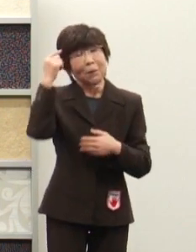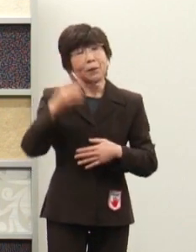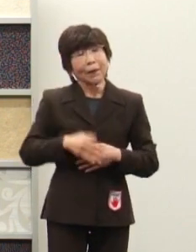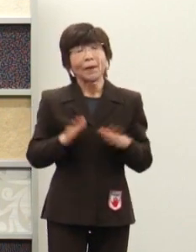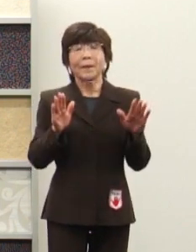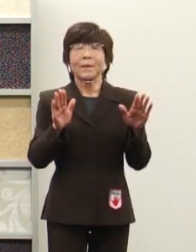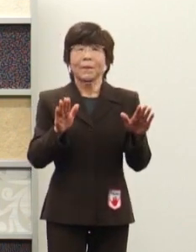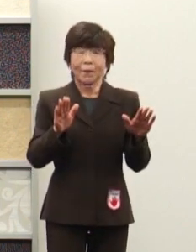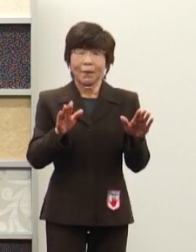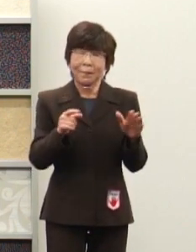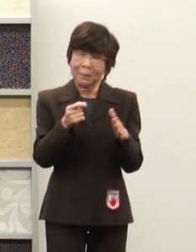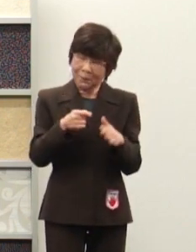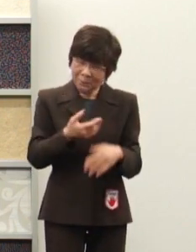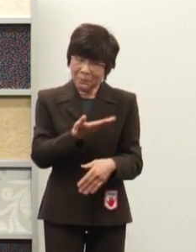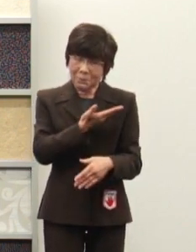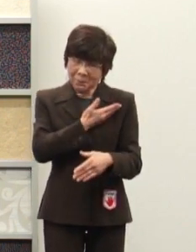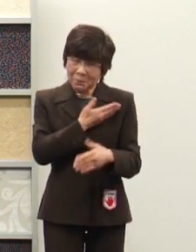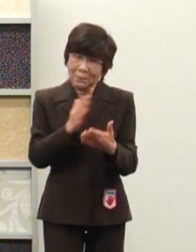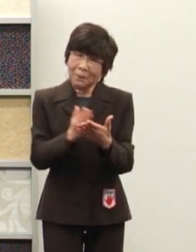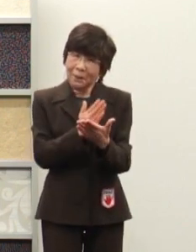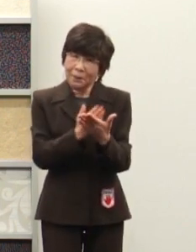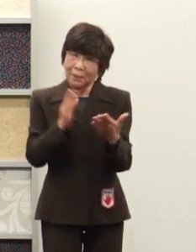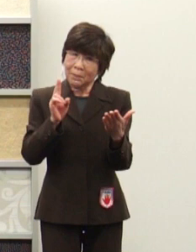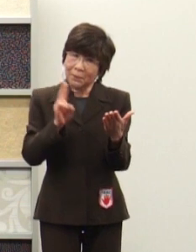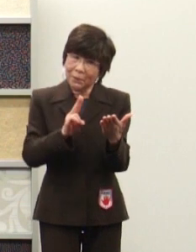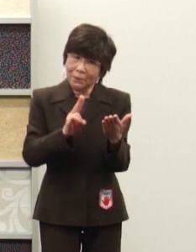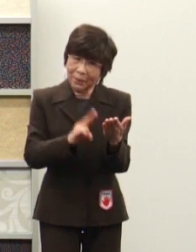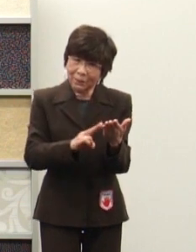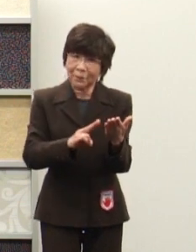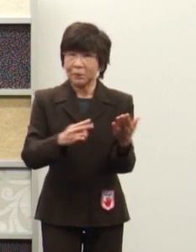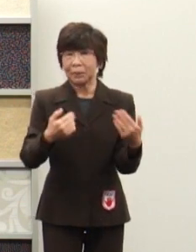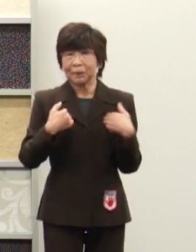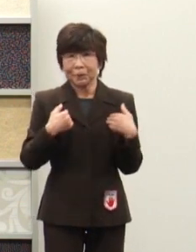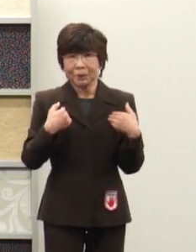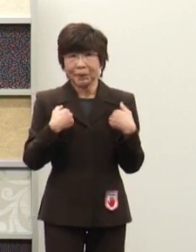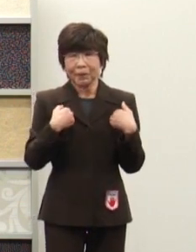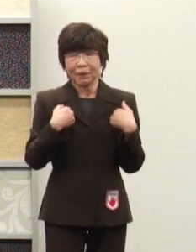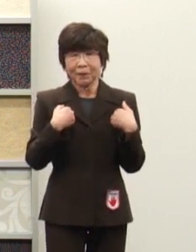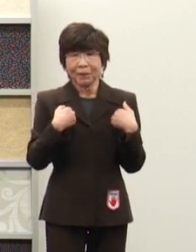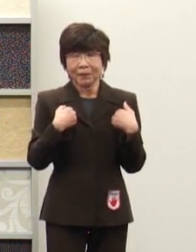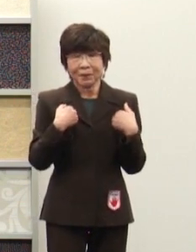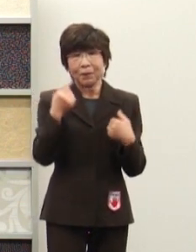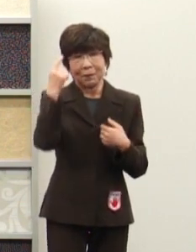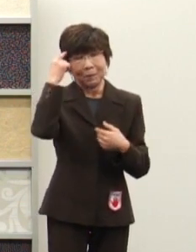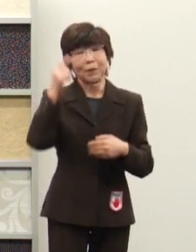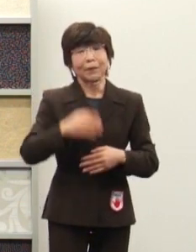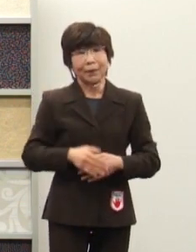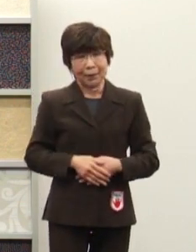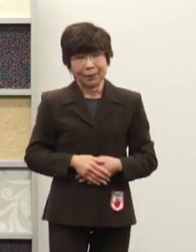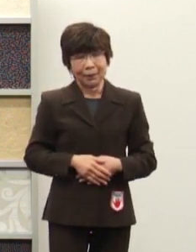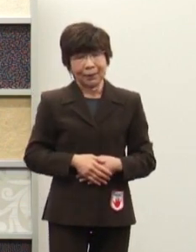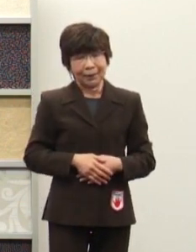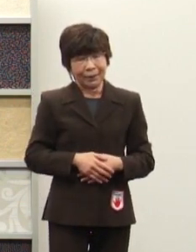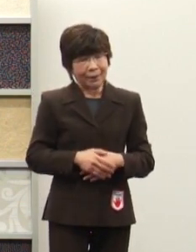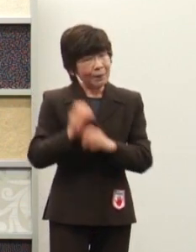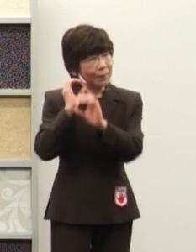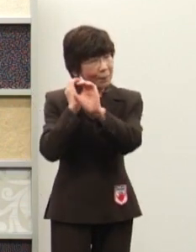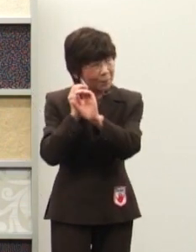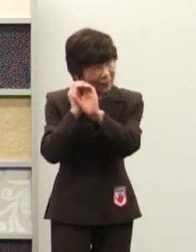このタイミングでも判断せざるを得ないということで、その延期のご検討をです